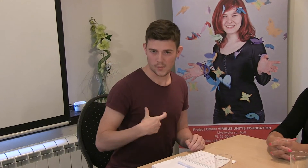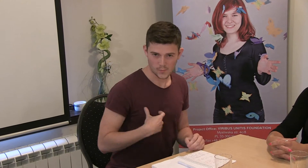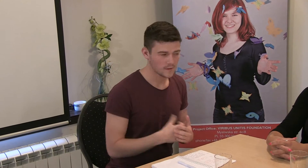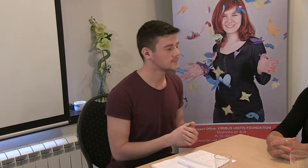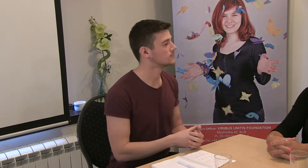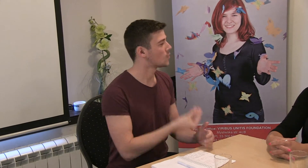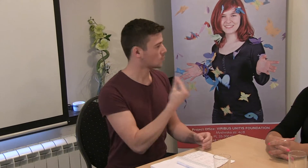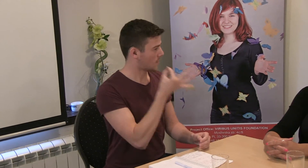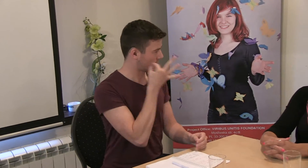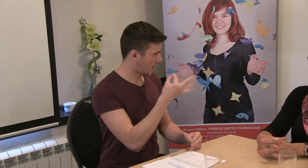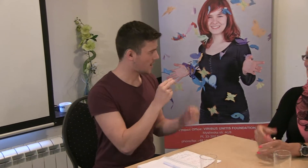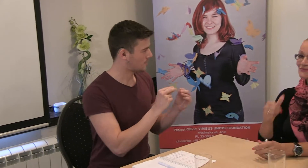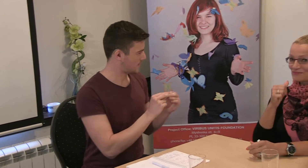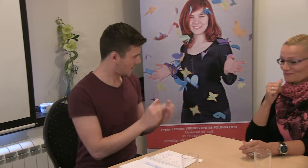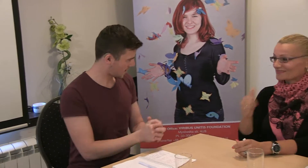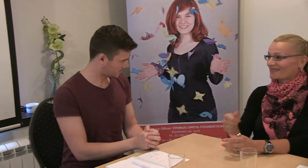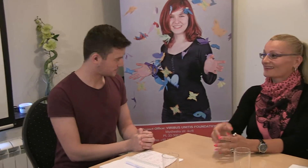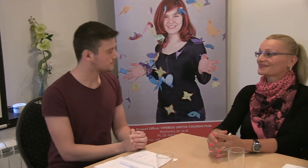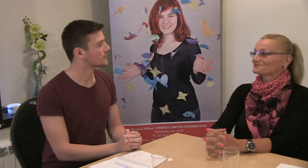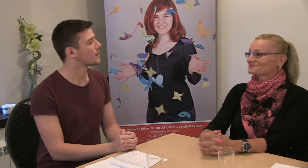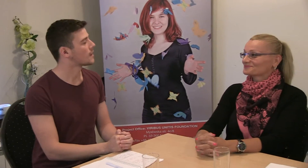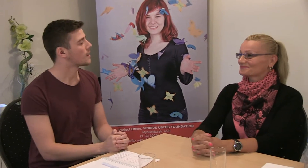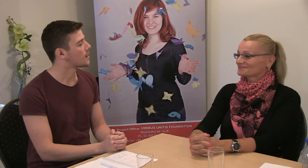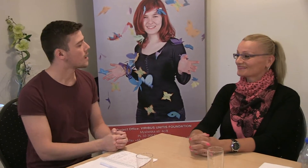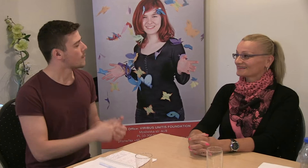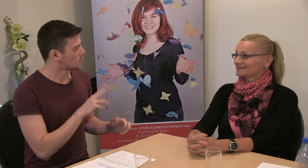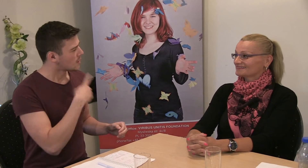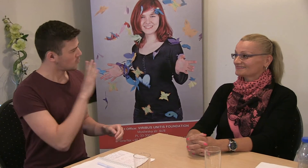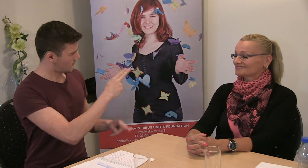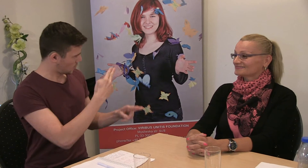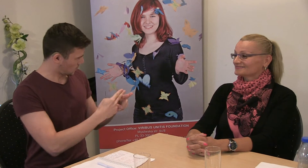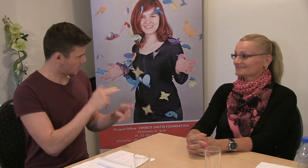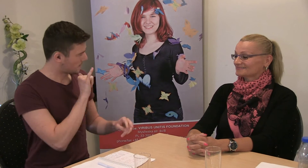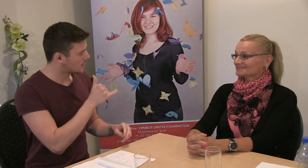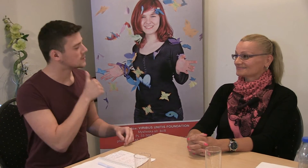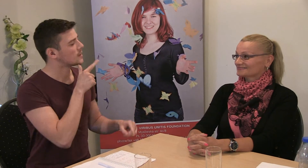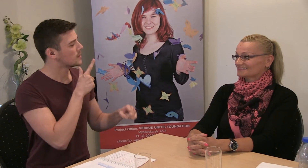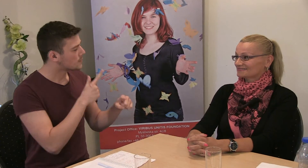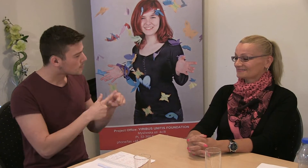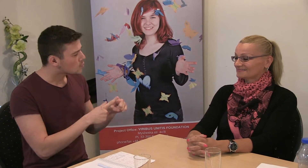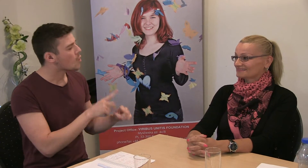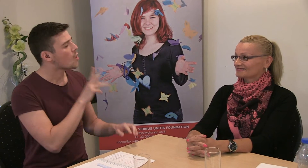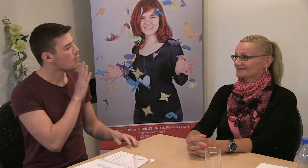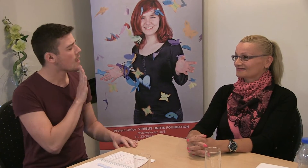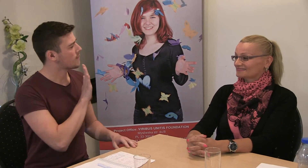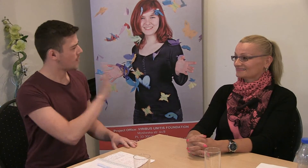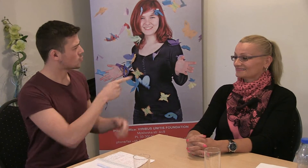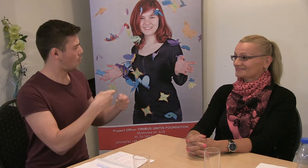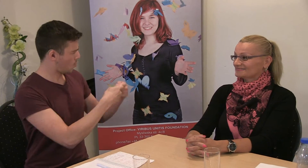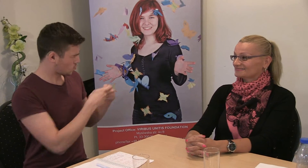okruga Kragujevac. Dobar dan, dobar dan. Moram da kažem, da kažete svoje ime i